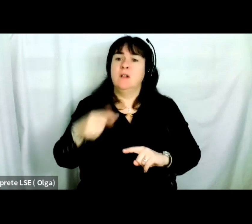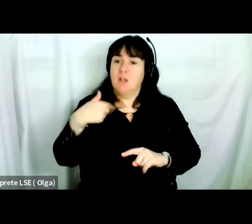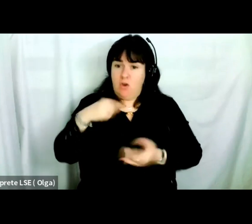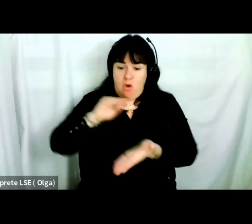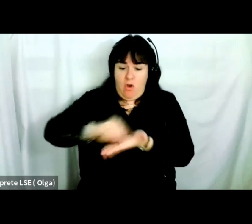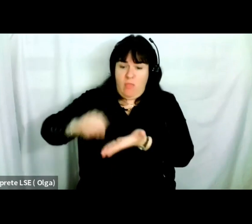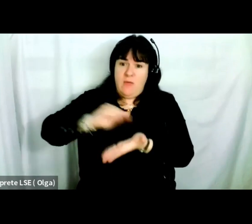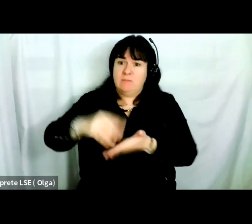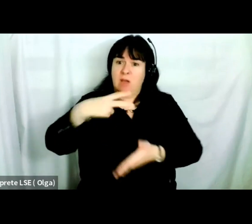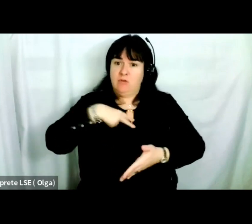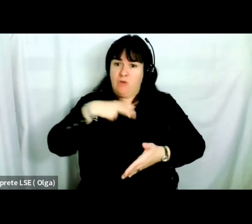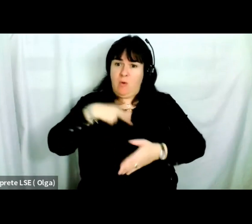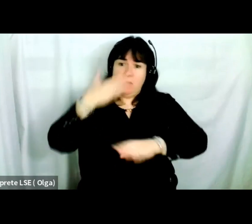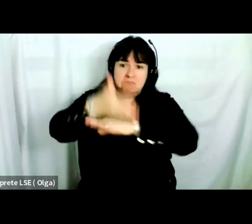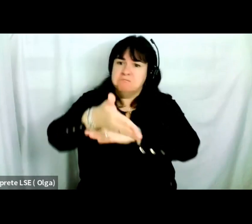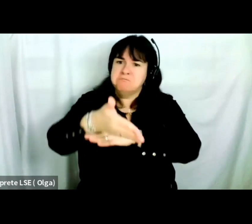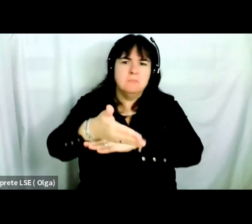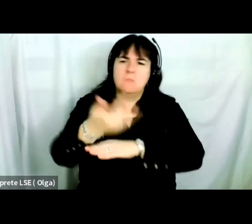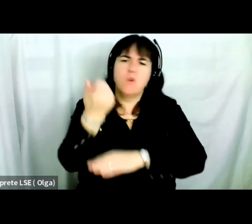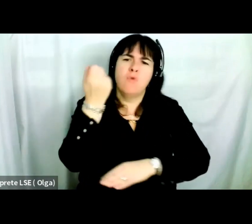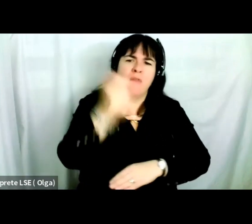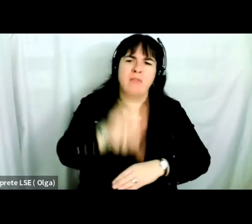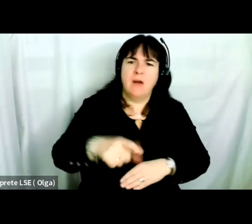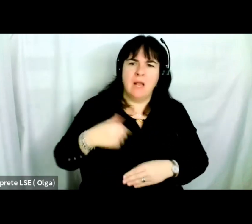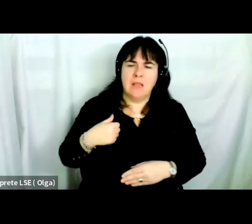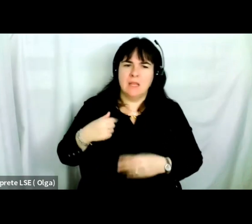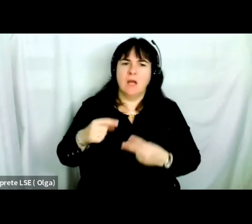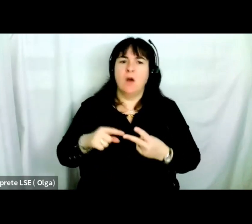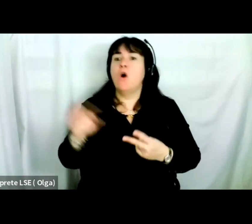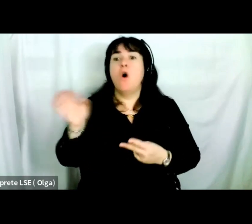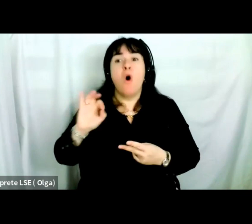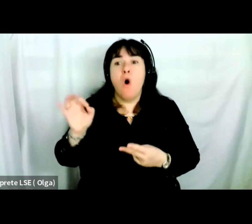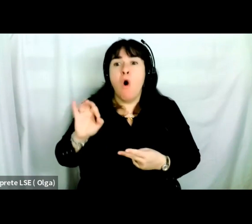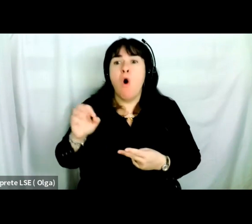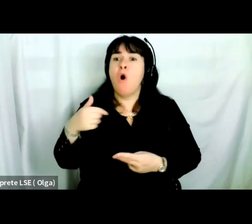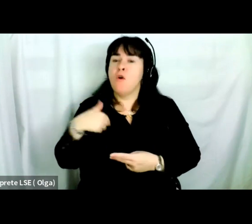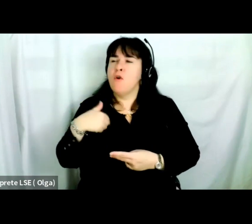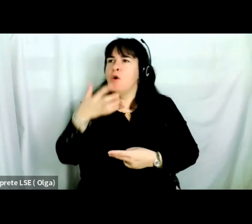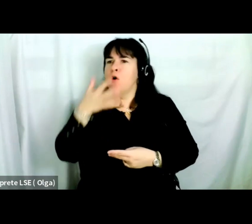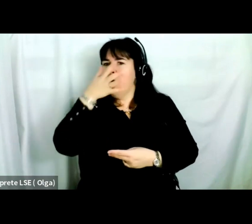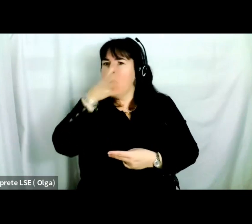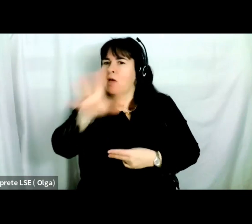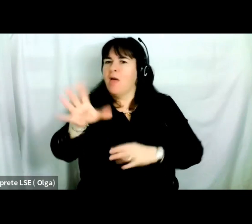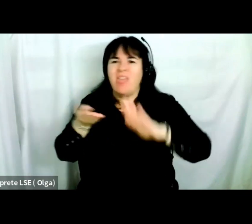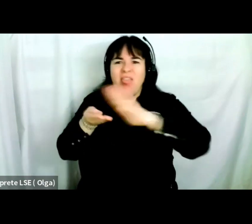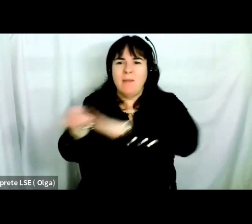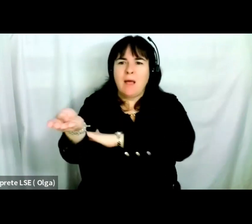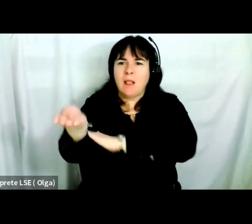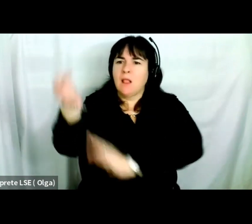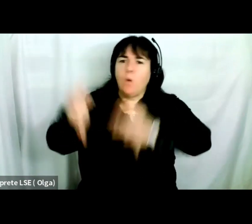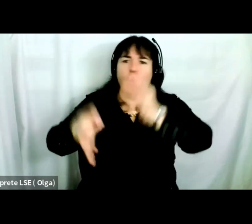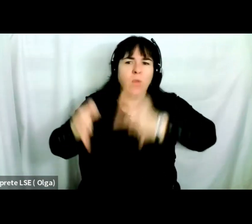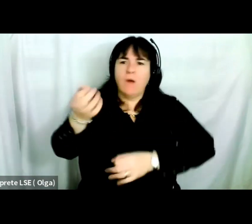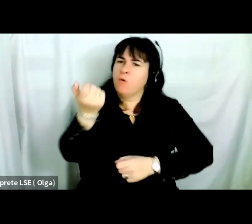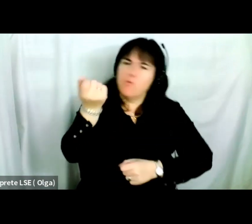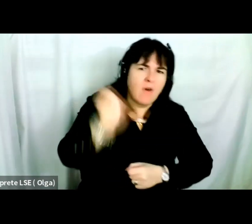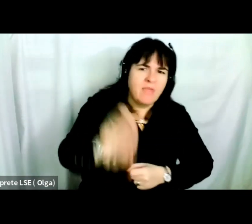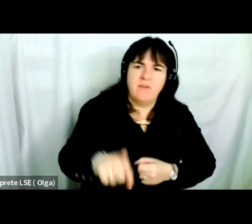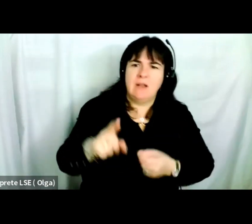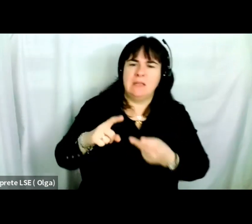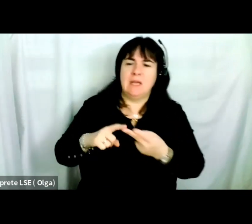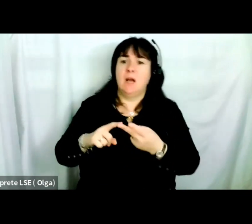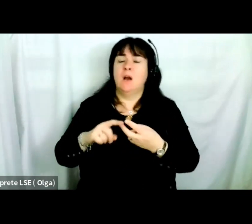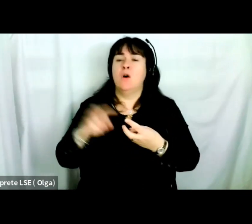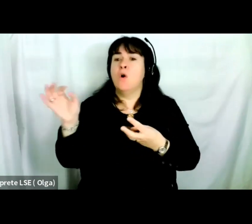de abogados, de tener que presentar una demanda en el juzgado, tener que dejar